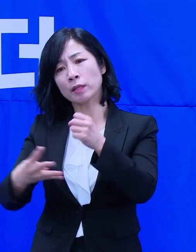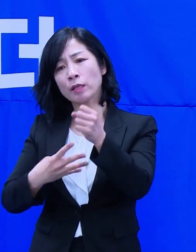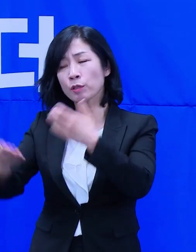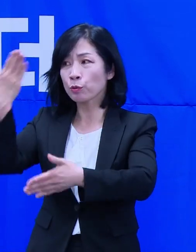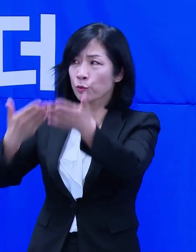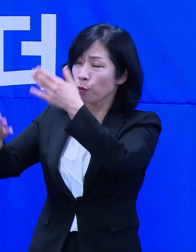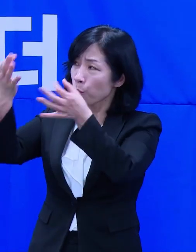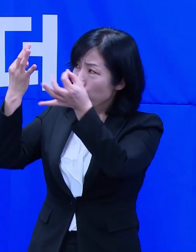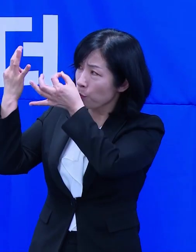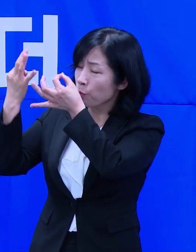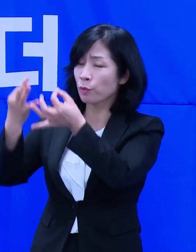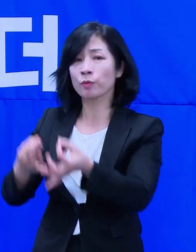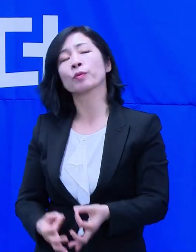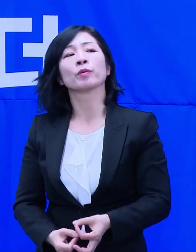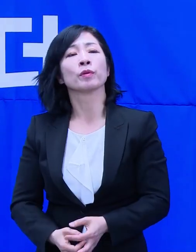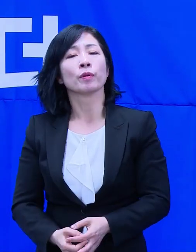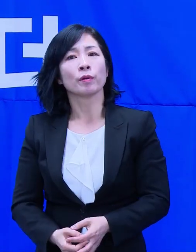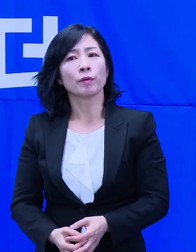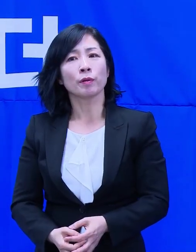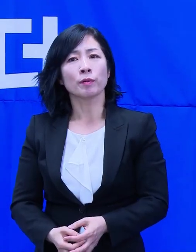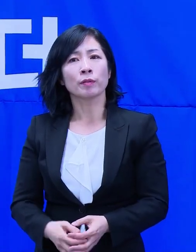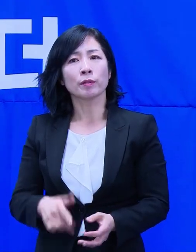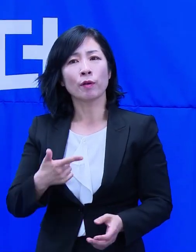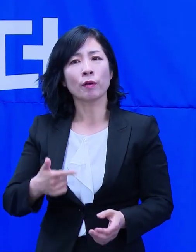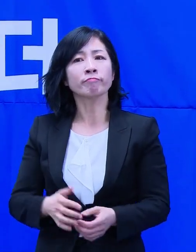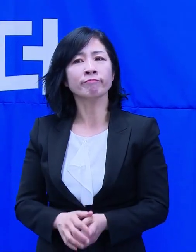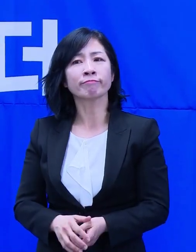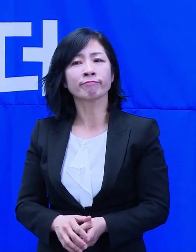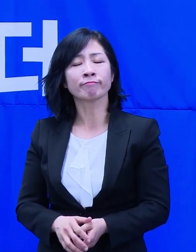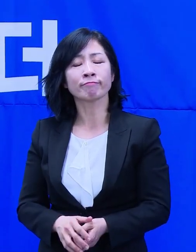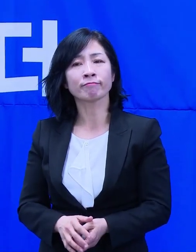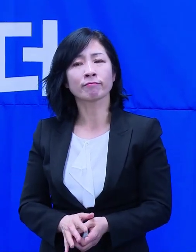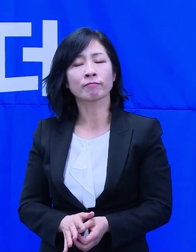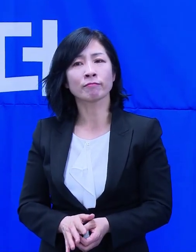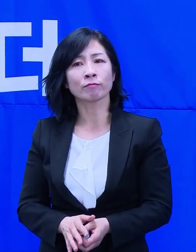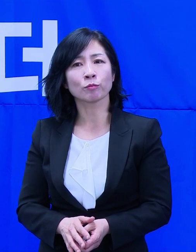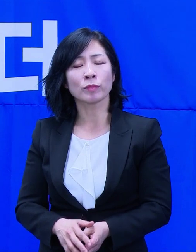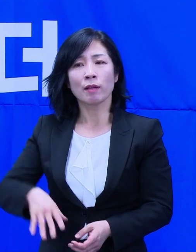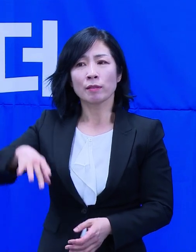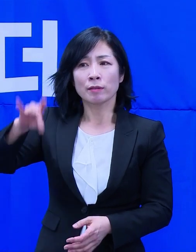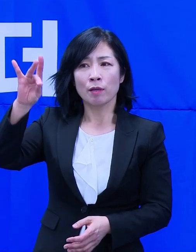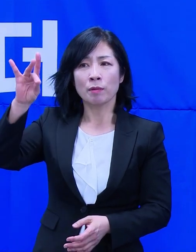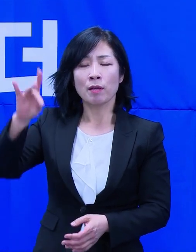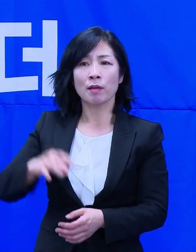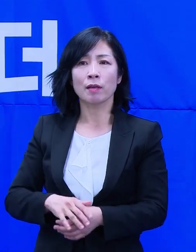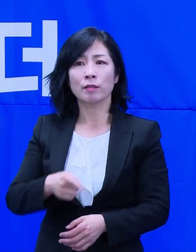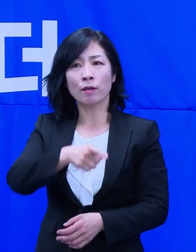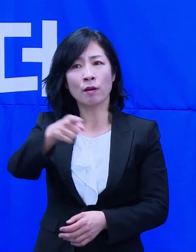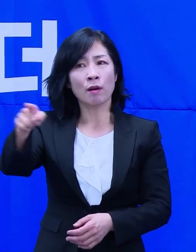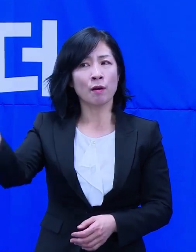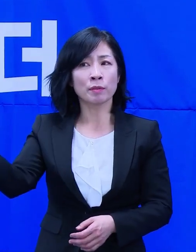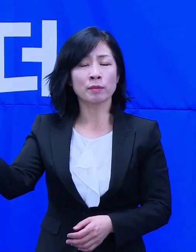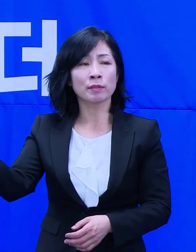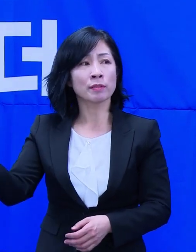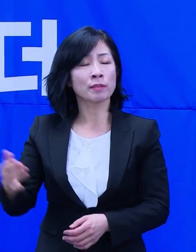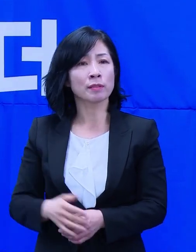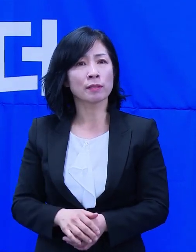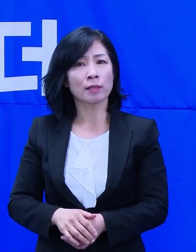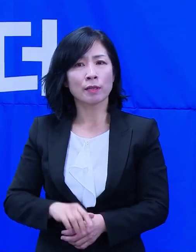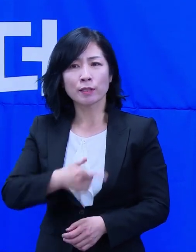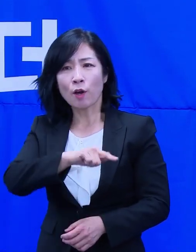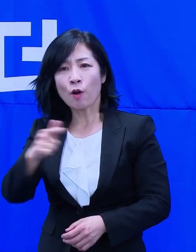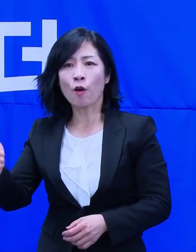돌아보면서 그 기억들을 더듬어보게 됩니다. 맨 처음에 여러분들 잘 아시는 것처럼 제가 여러 번